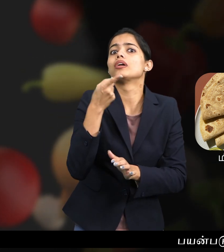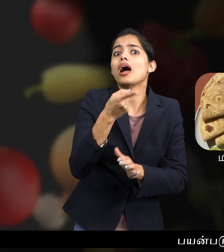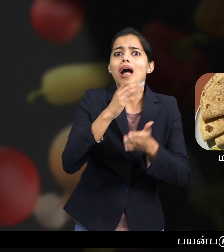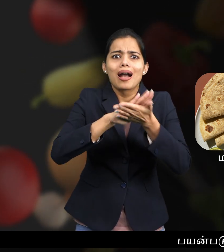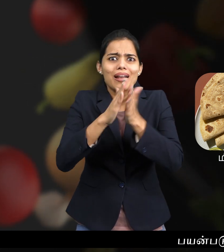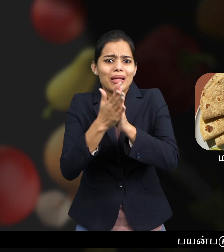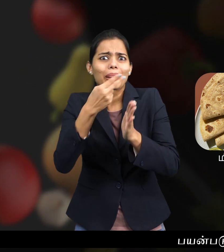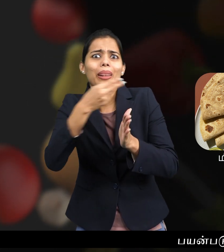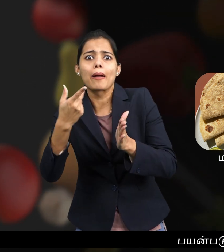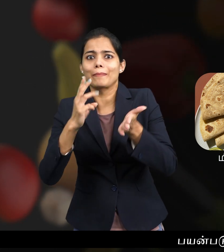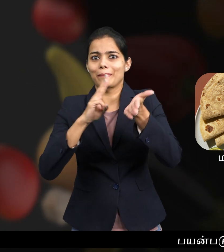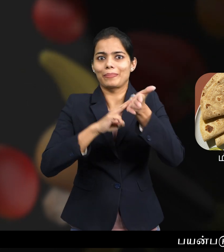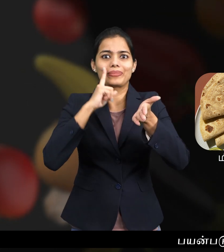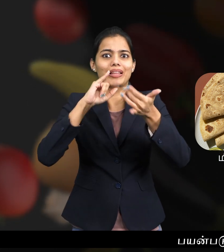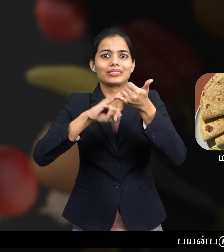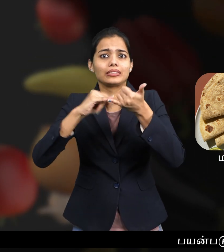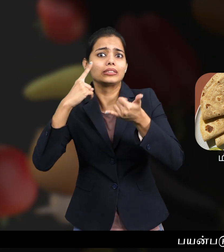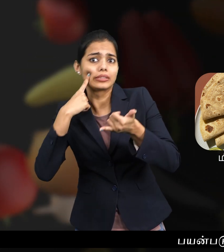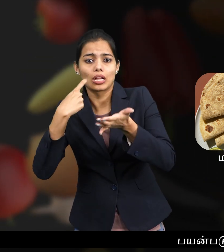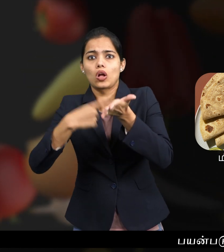கலவை பயன்படுத்தப்படுகிறது.